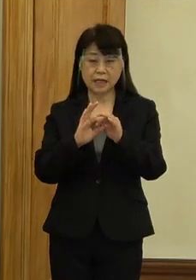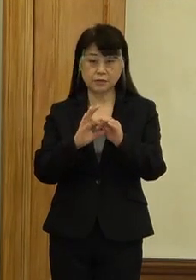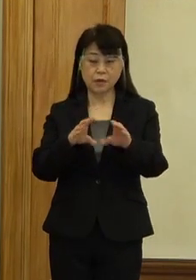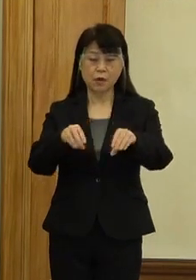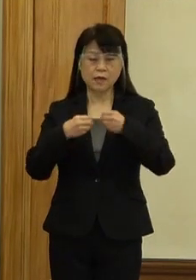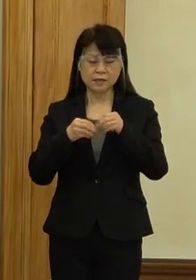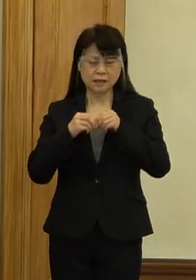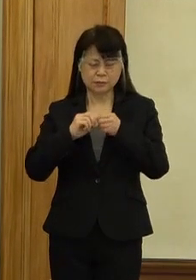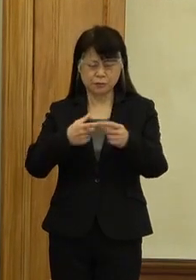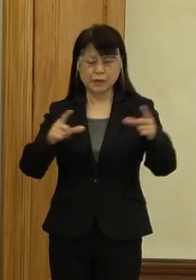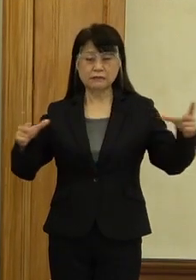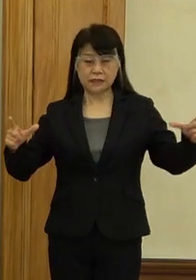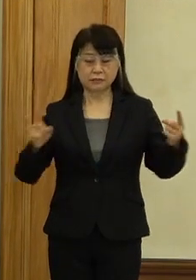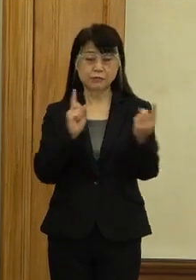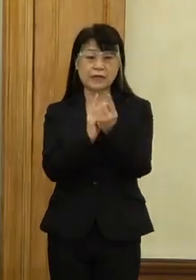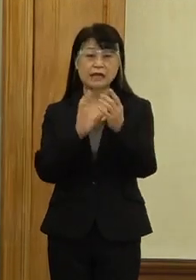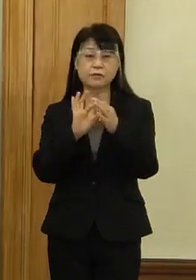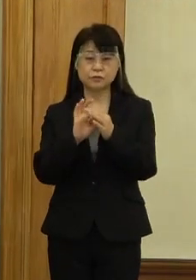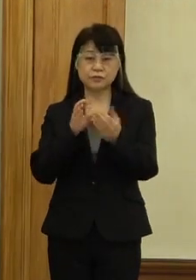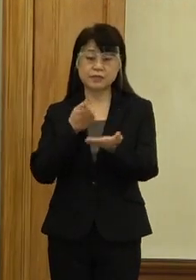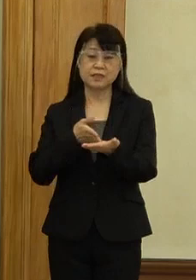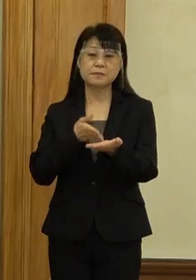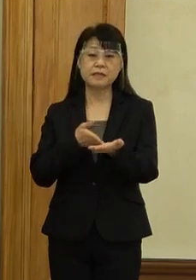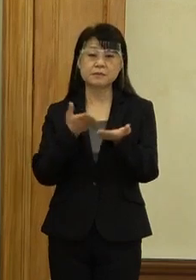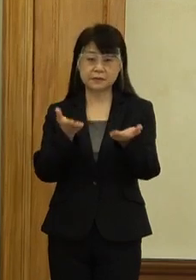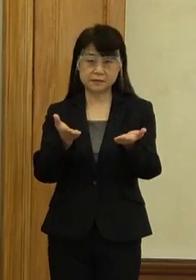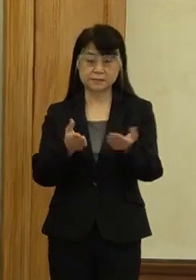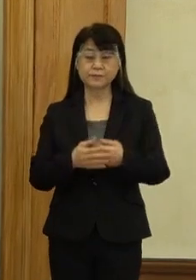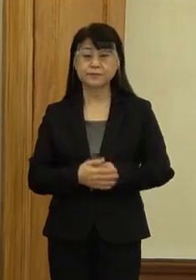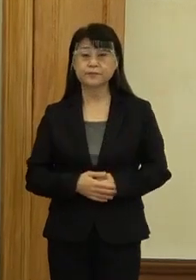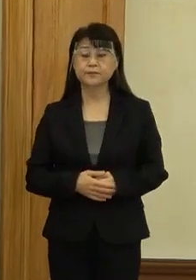急拡大への対応についてご説明を申し上げます。